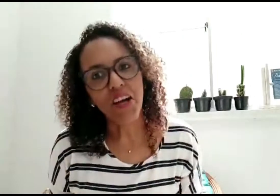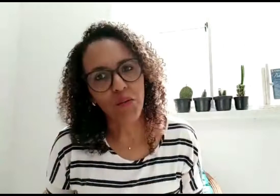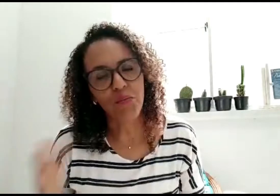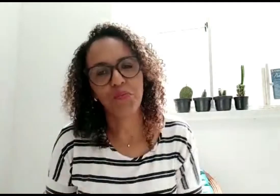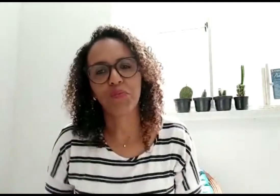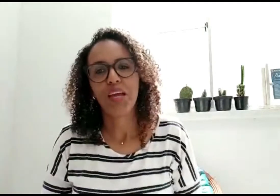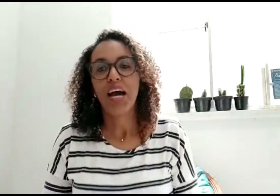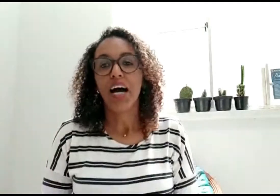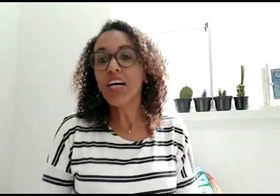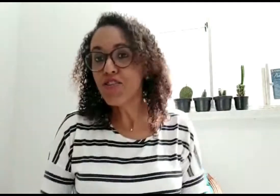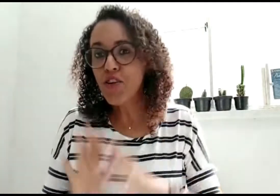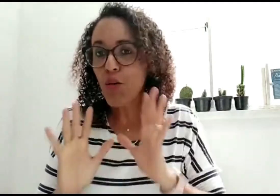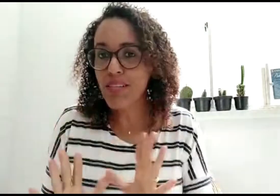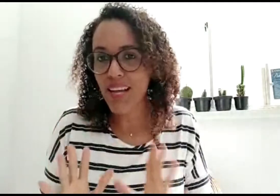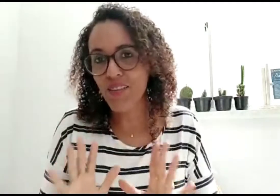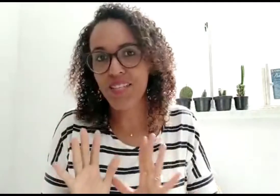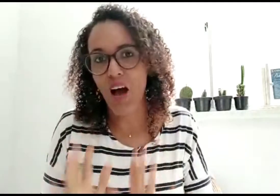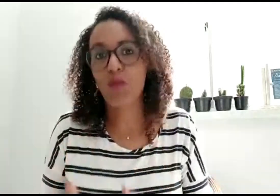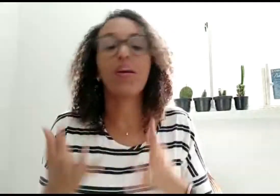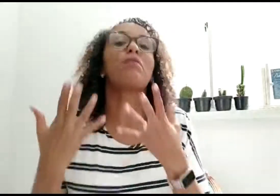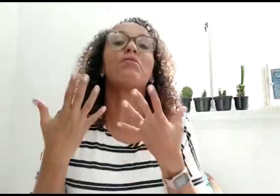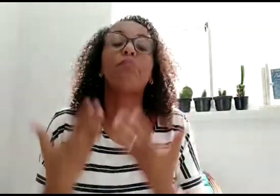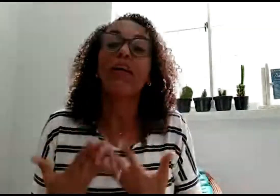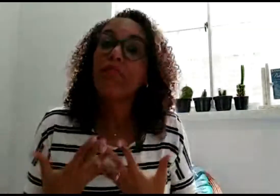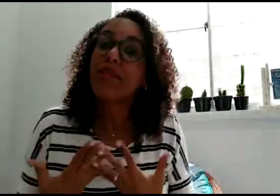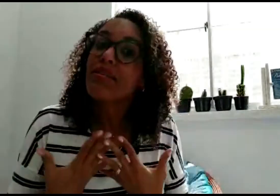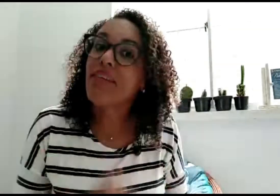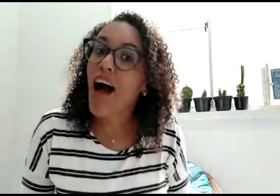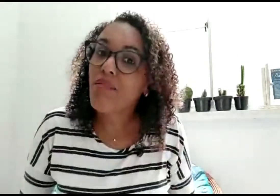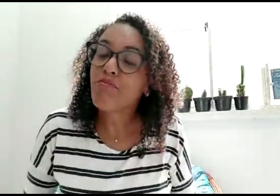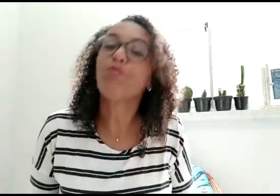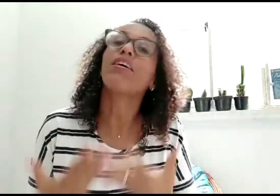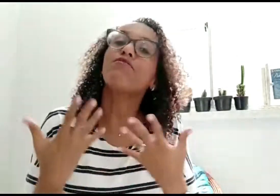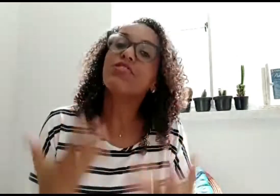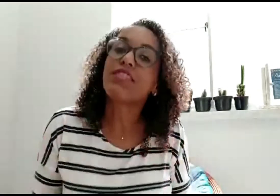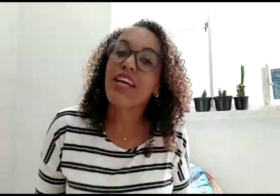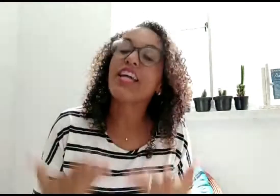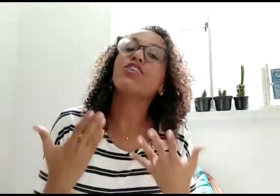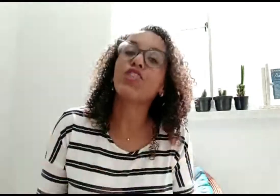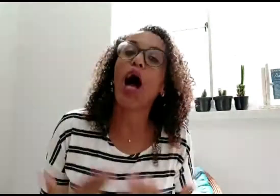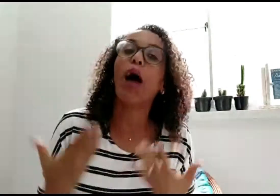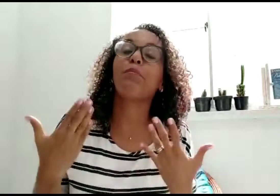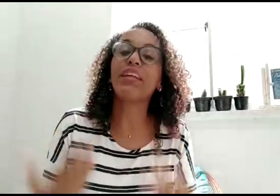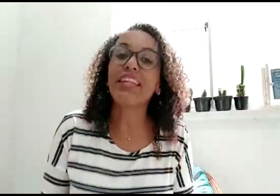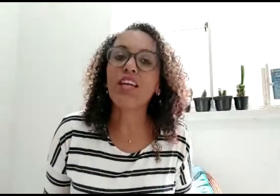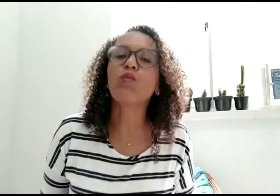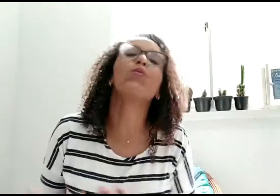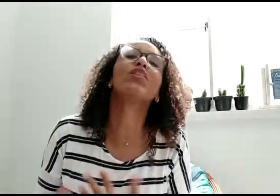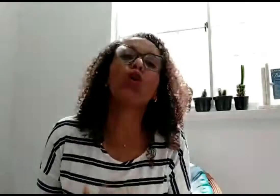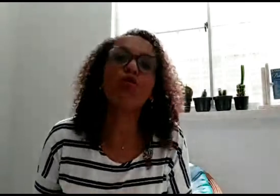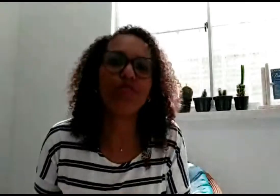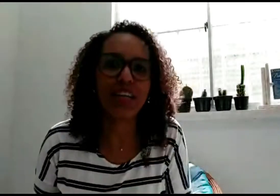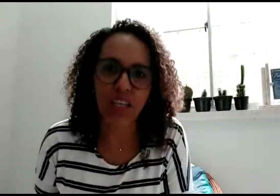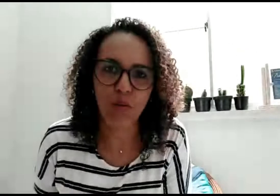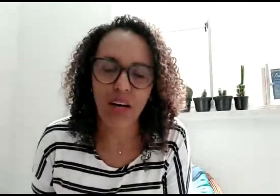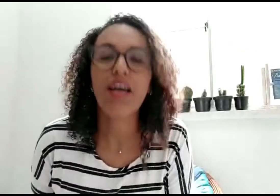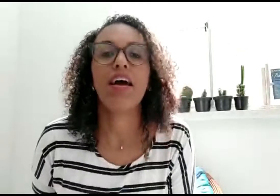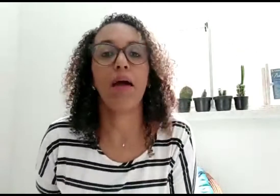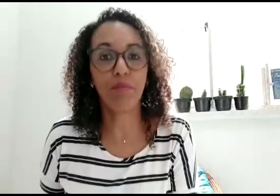Então, antes de começar a nossa aula, eu quero te parabenizar porque você está aprendendo uma nova língua. É